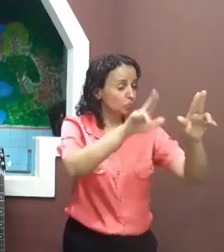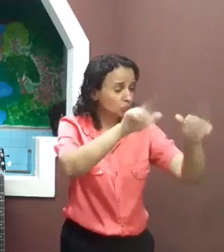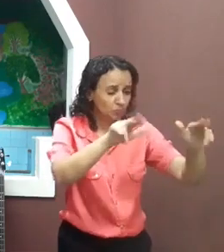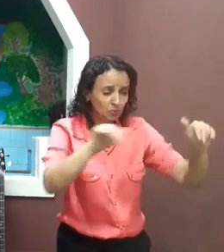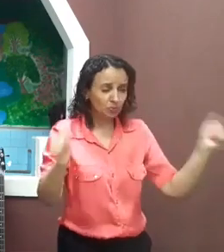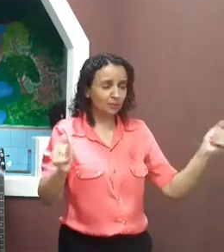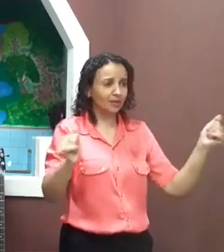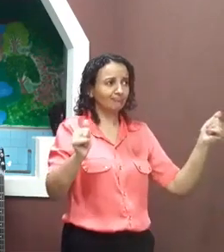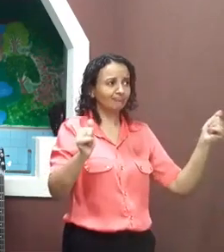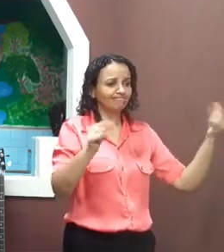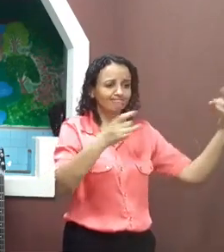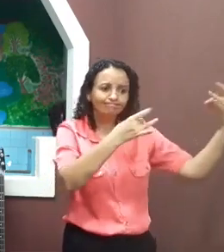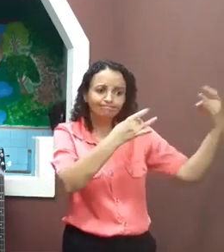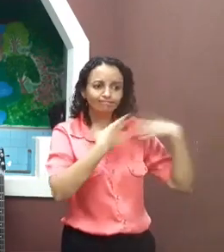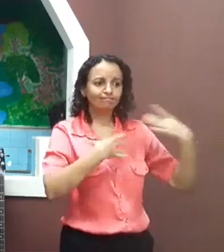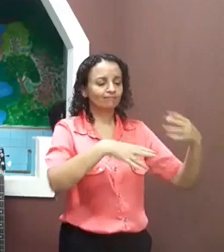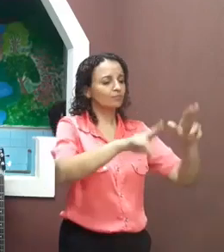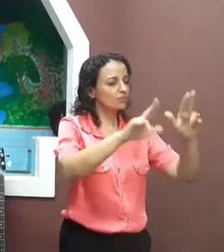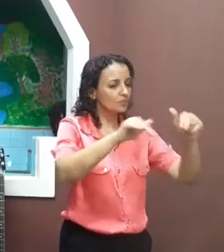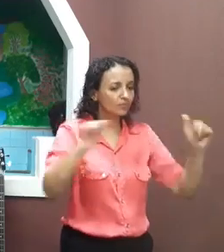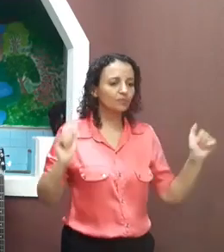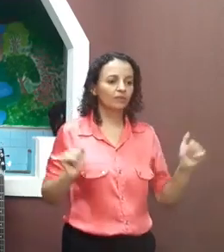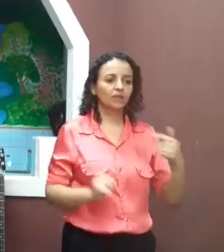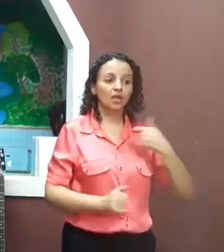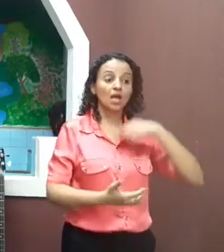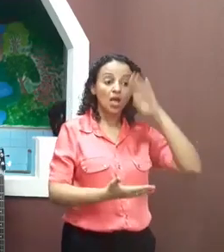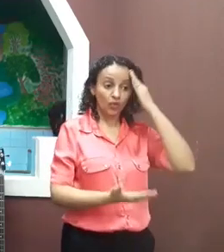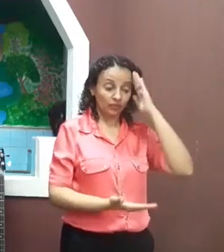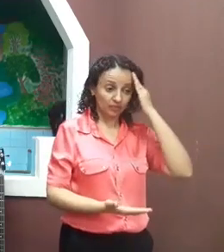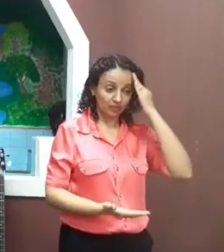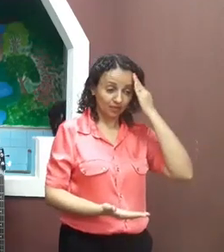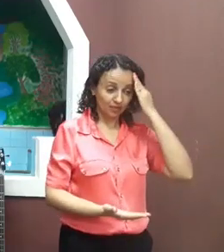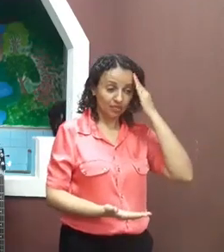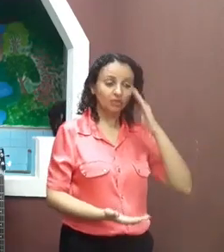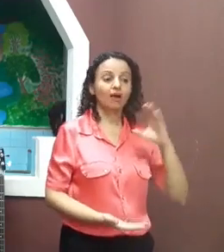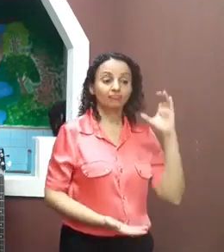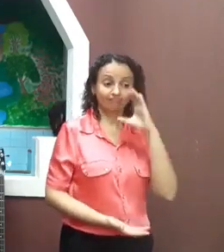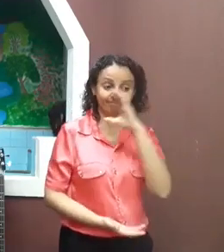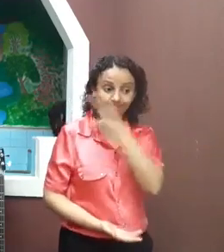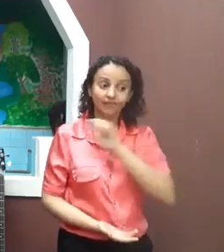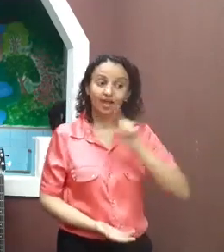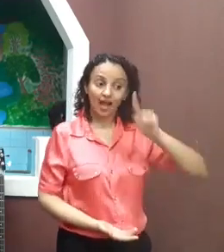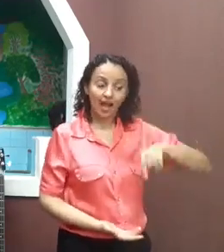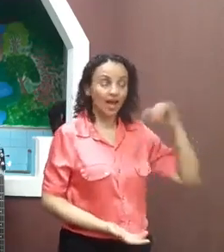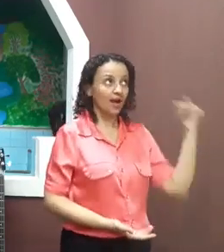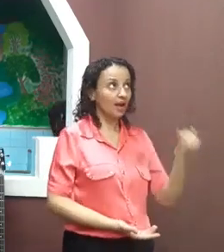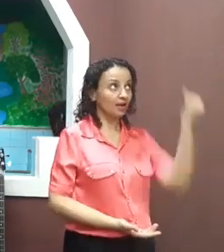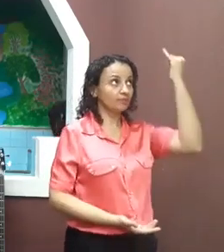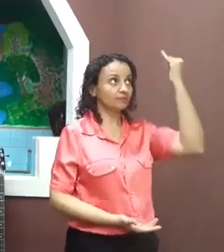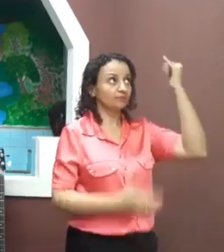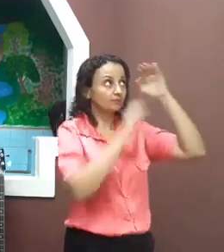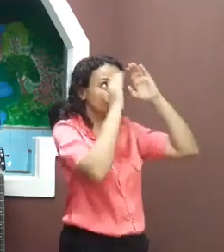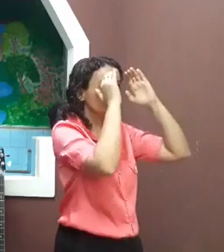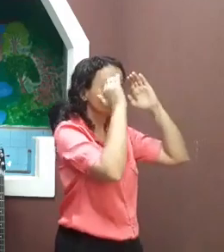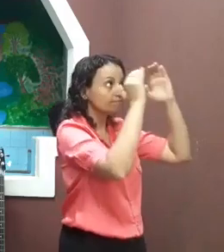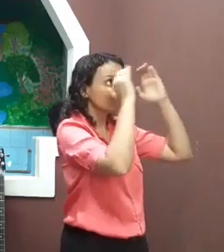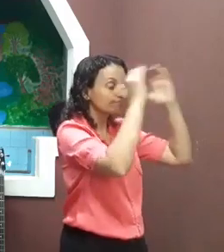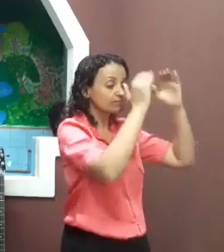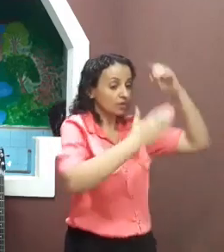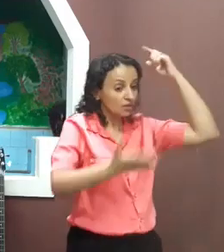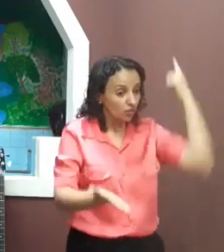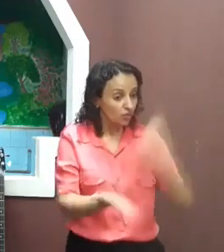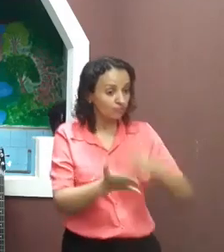deixou na mão. E eu entendi desde cedo que era muito importante eu ter um compromisso